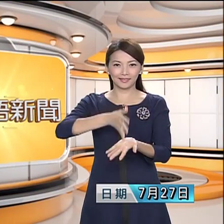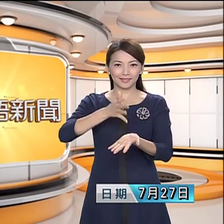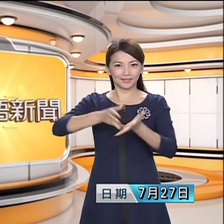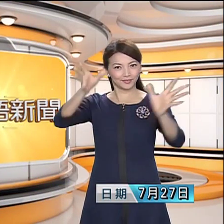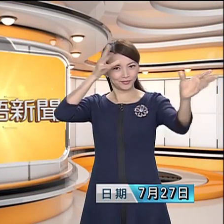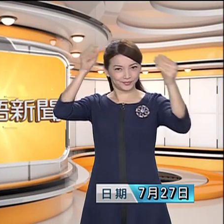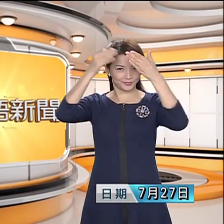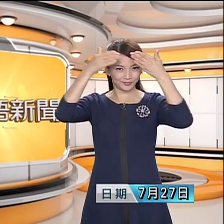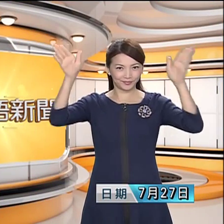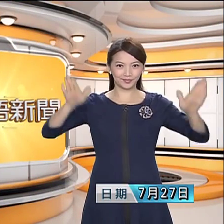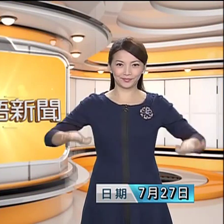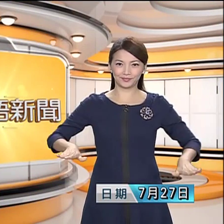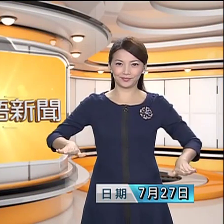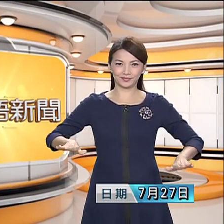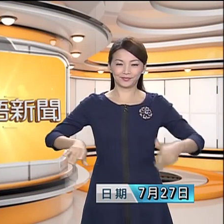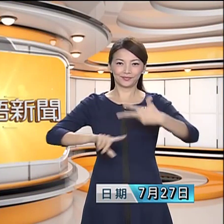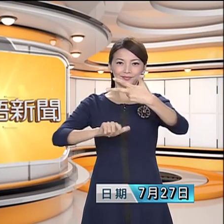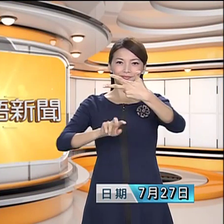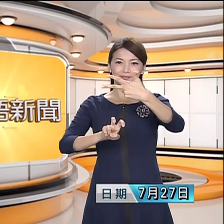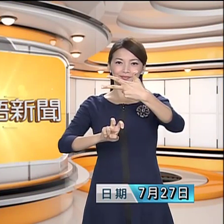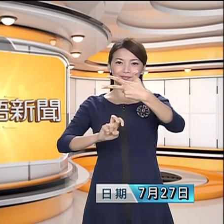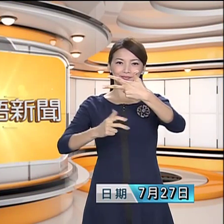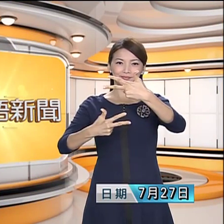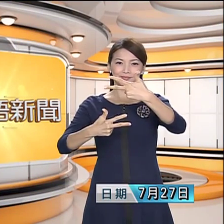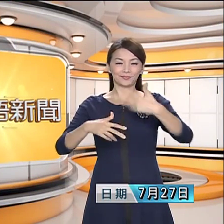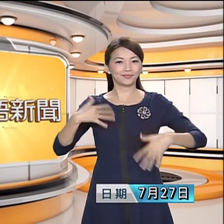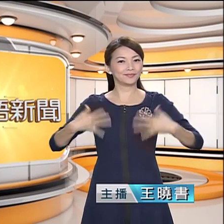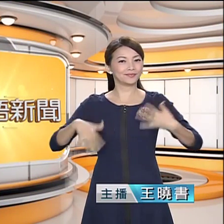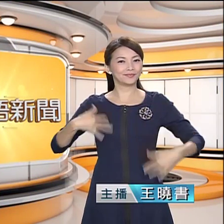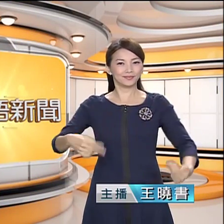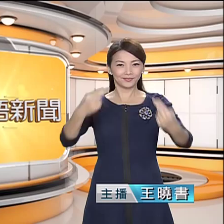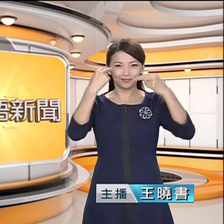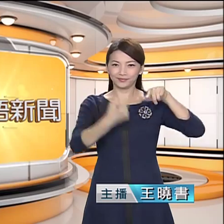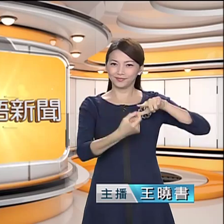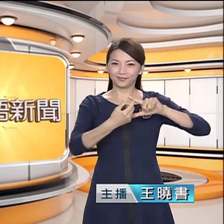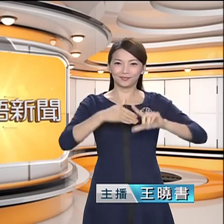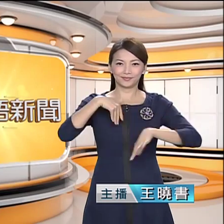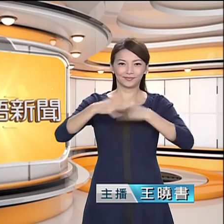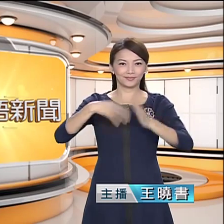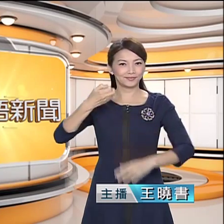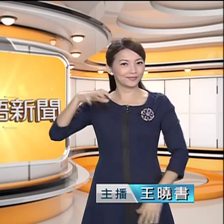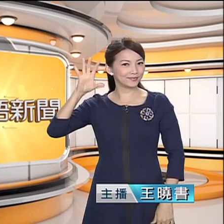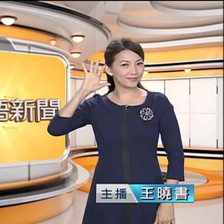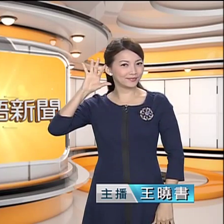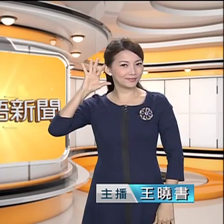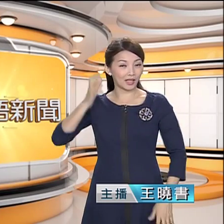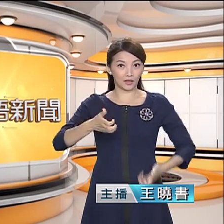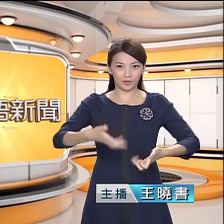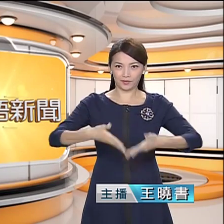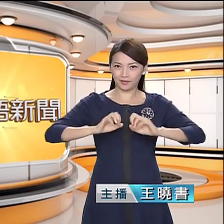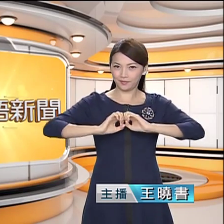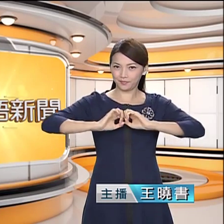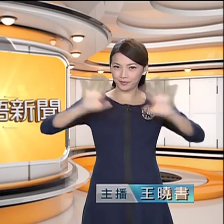看新闻，开视野，欢迎收看今天7月27号的公视手语新闻。头条新闻来